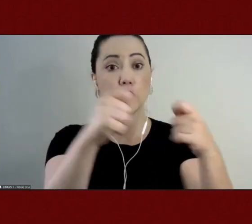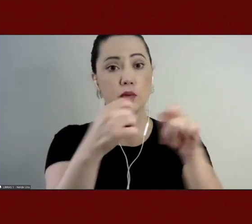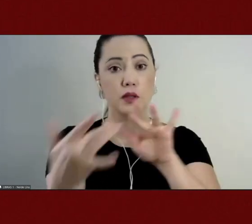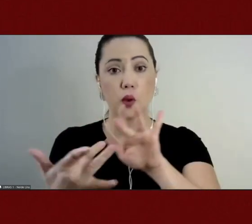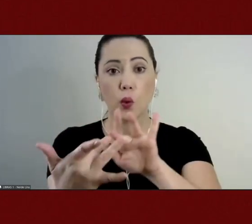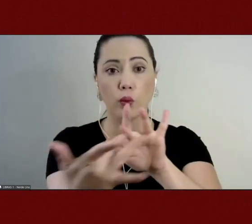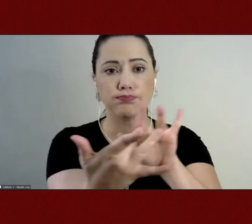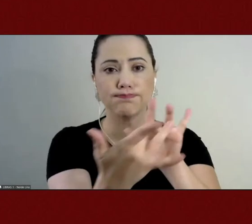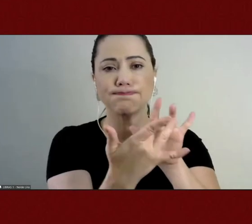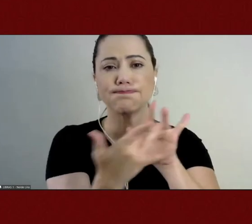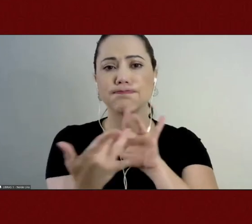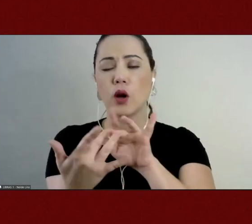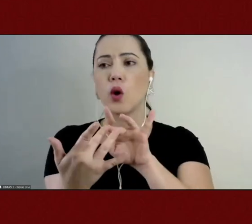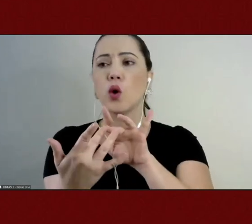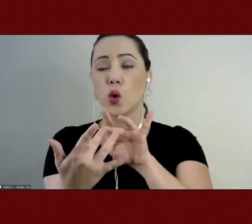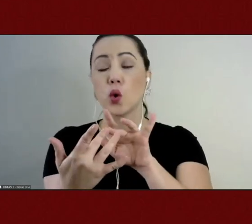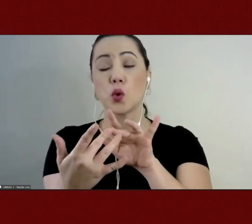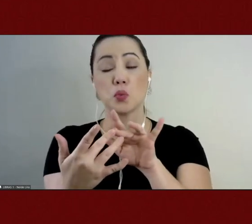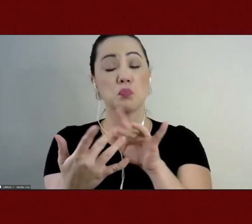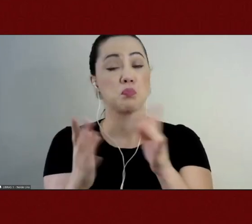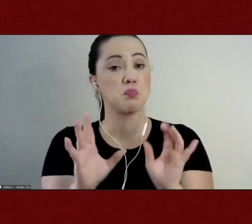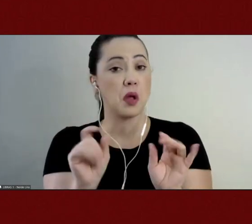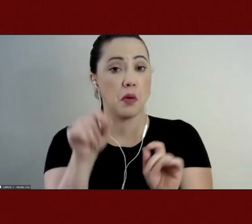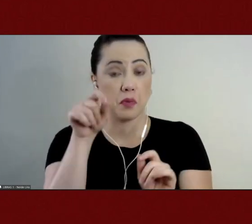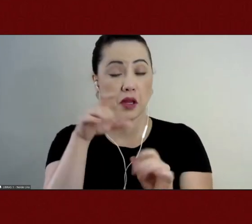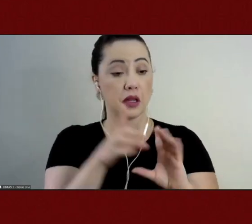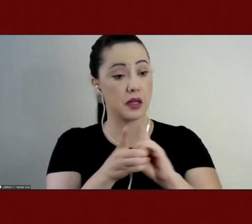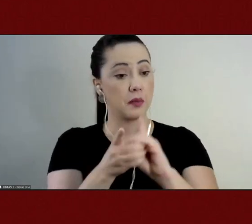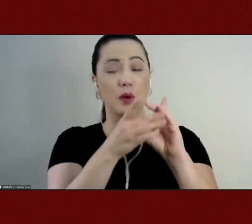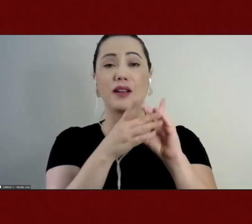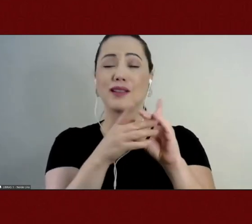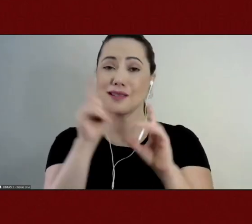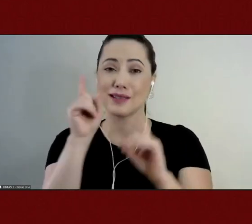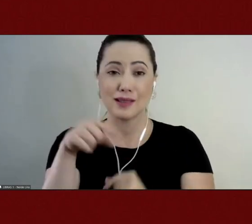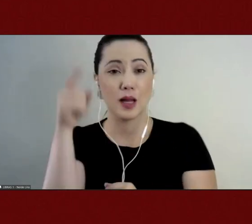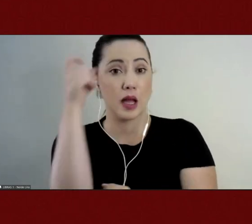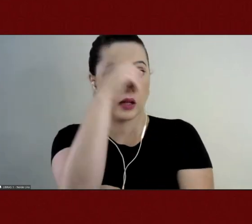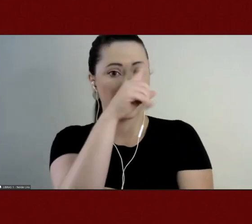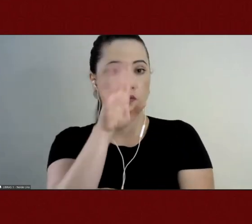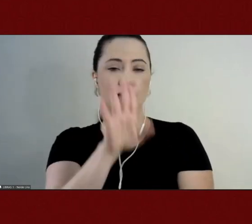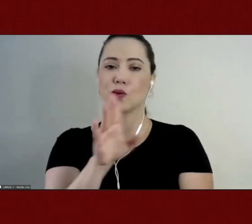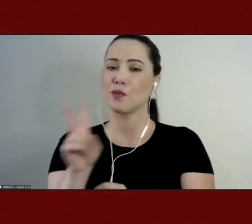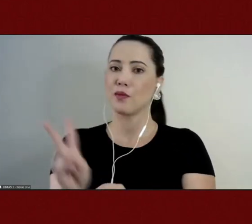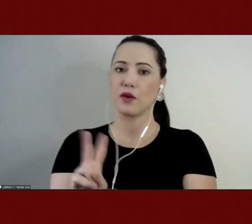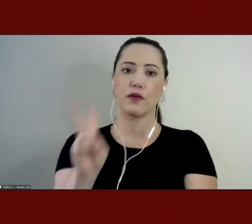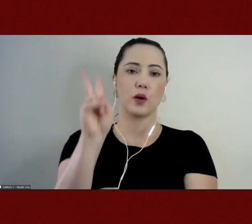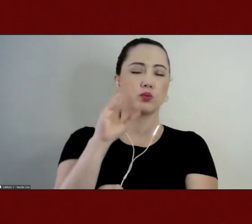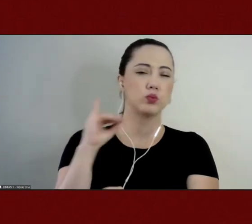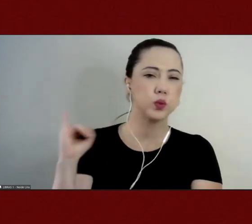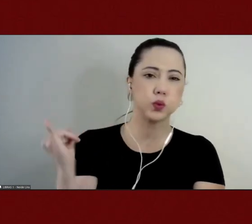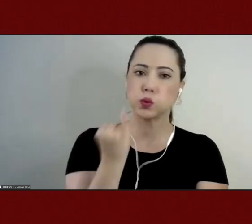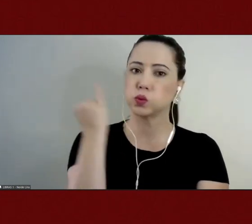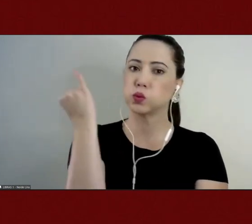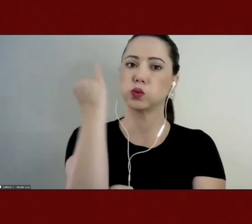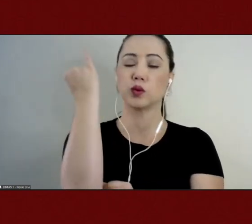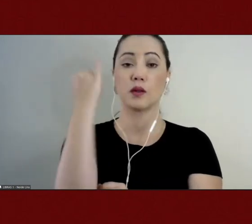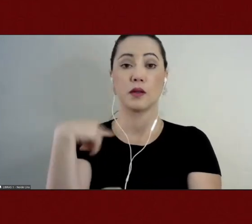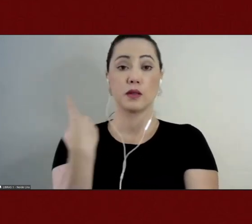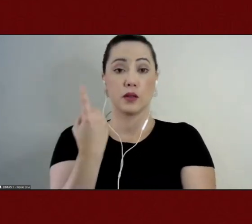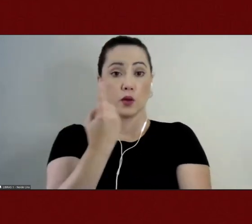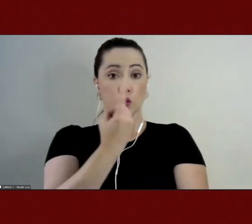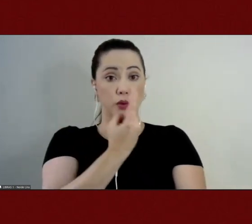Né? Como é que você convence? Dá trabalho, a democracia dá trabalho, mas ela é um valor fundamental, e esse é um valor que o nosso partido